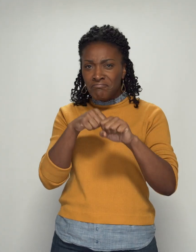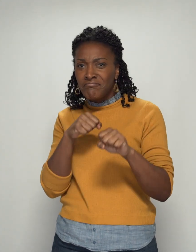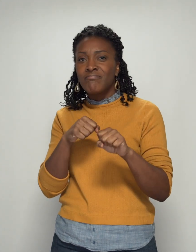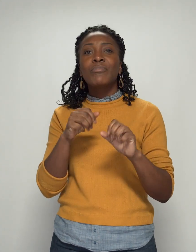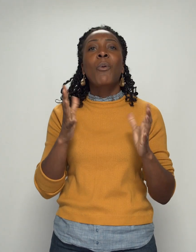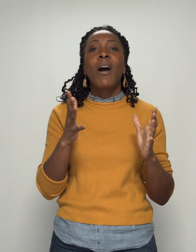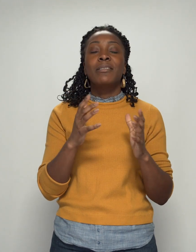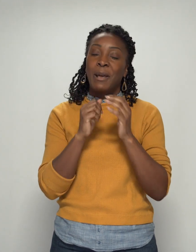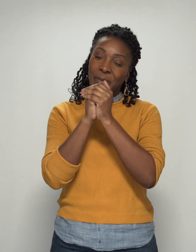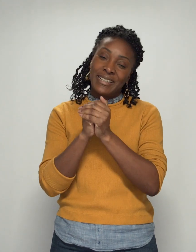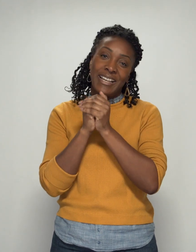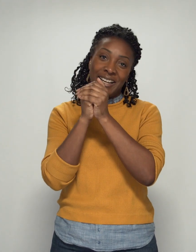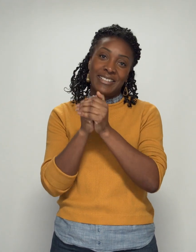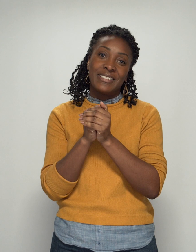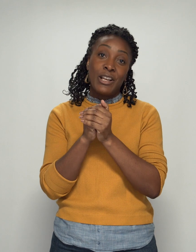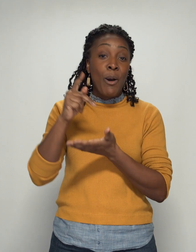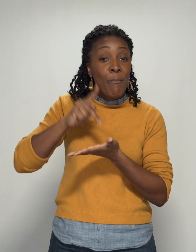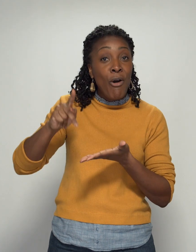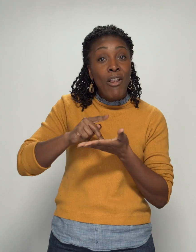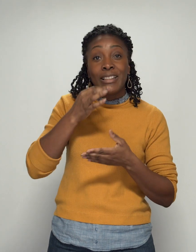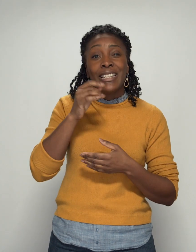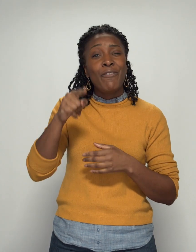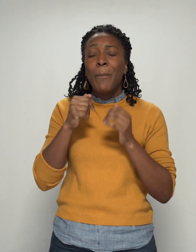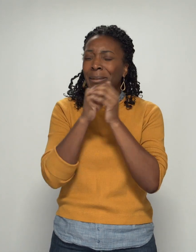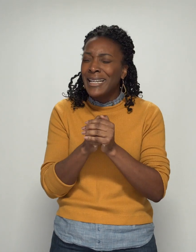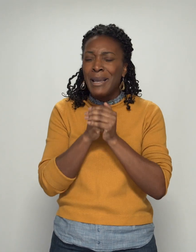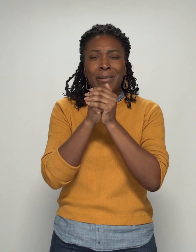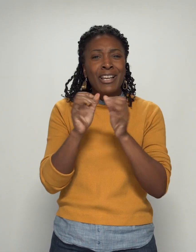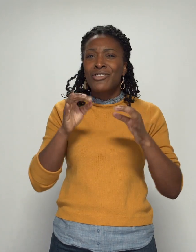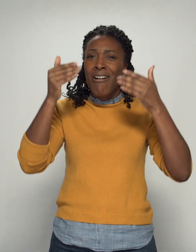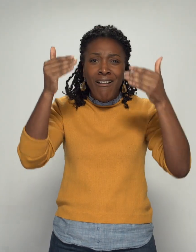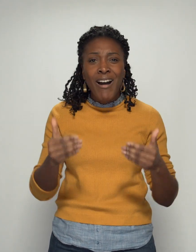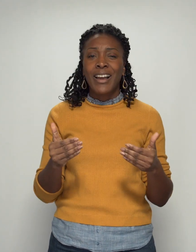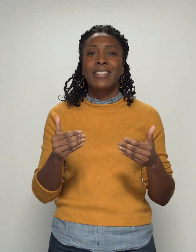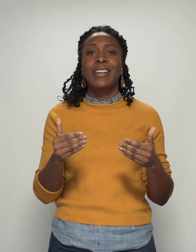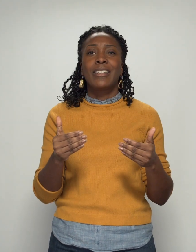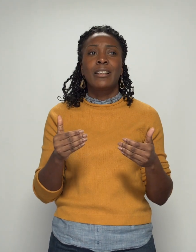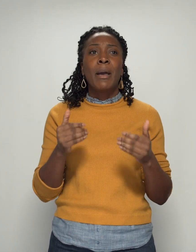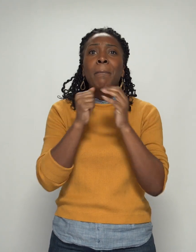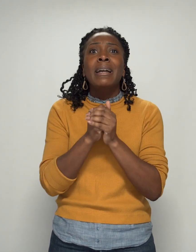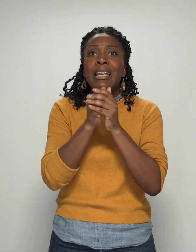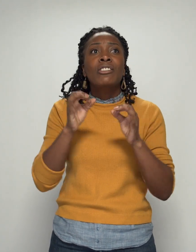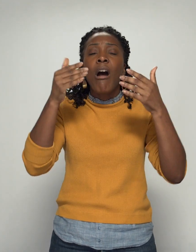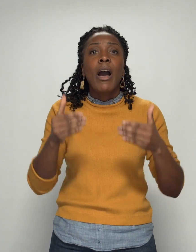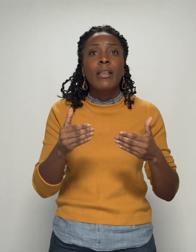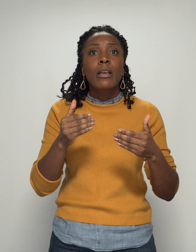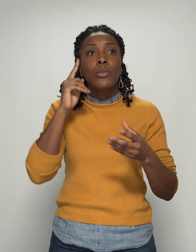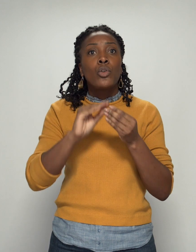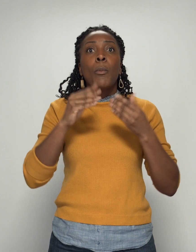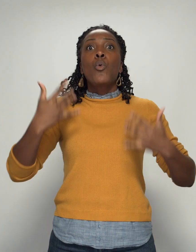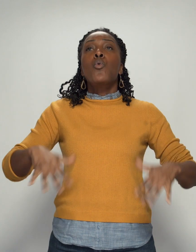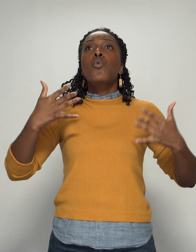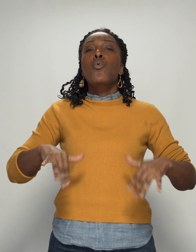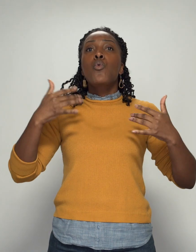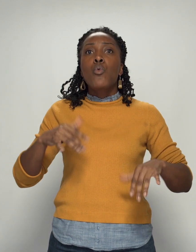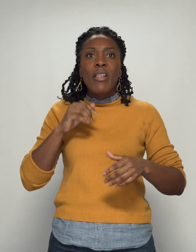bon, c'est la prière. L'apôtre Paul dira « prier sans cesse ». Et quand on dit prier sans cesse, on se dit c'est un